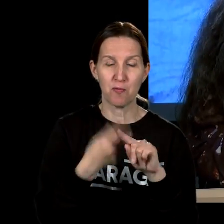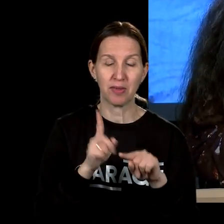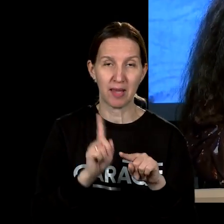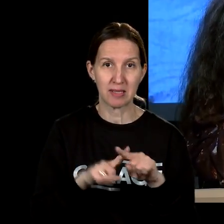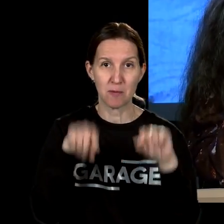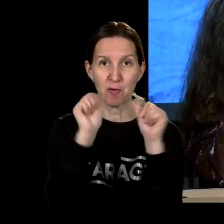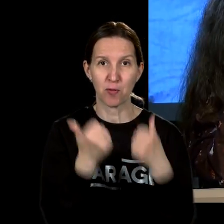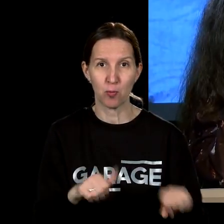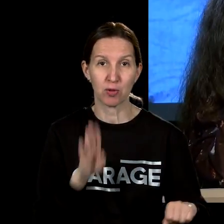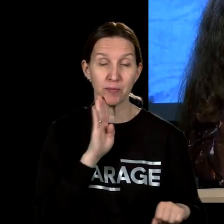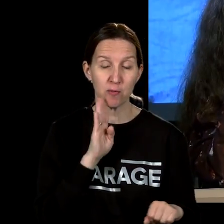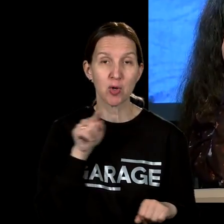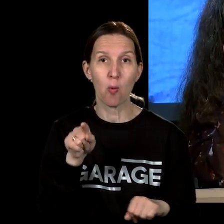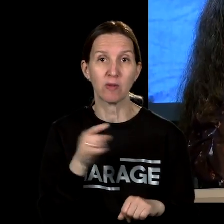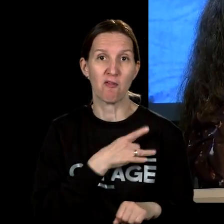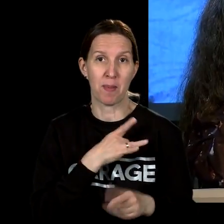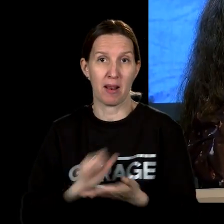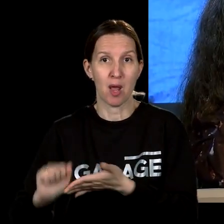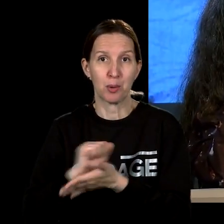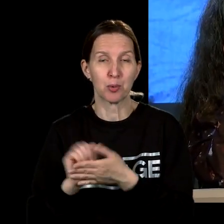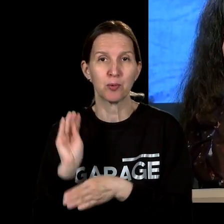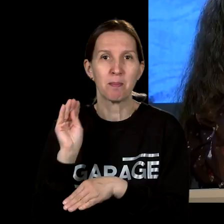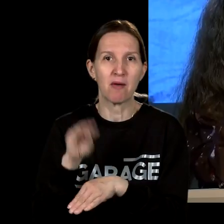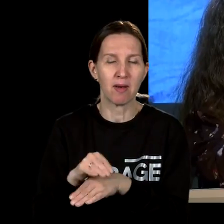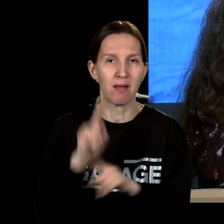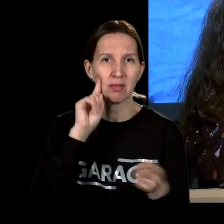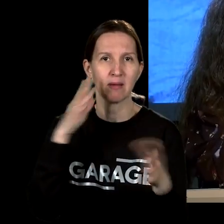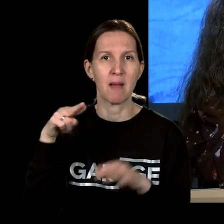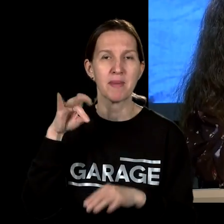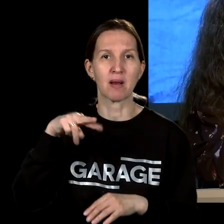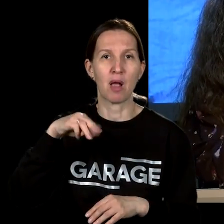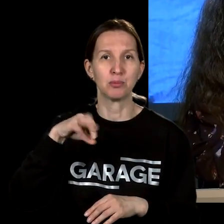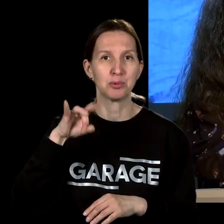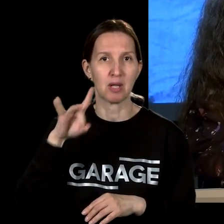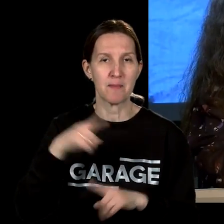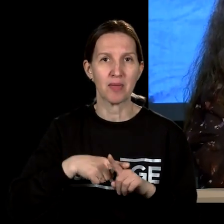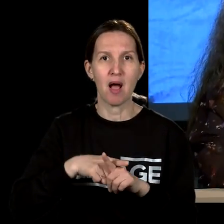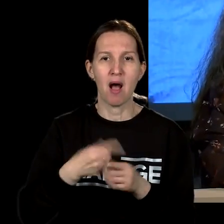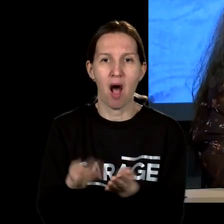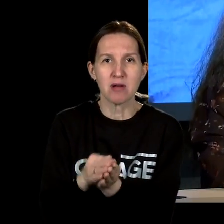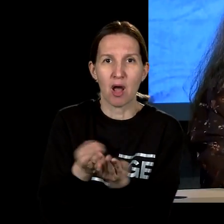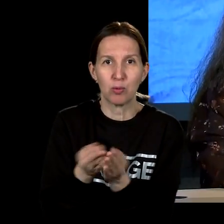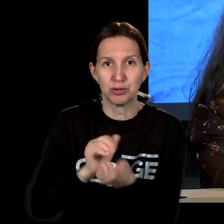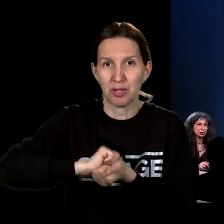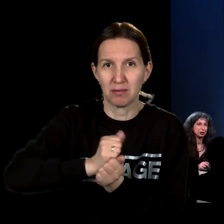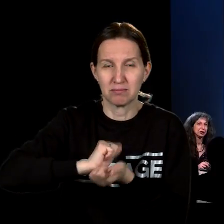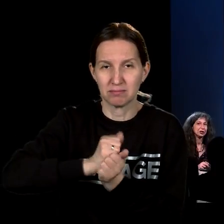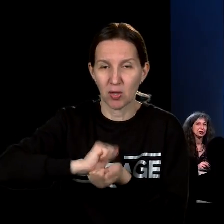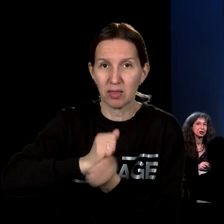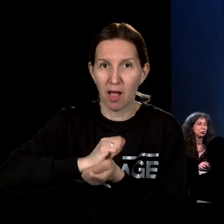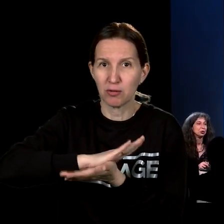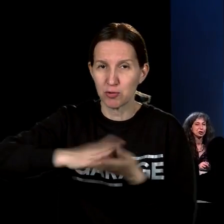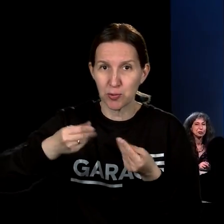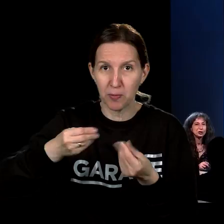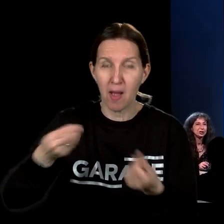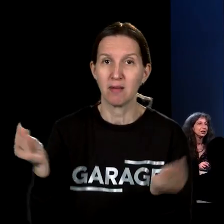эти фигуры, в которую он добавляет перламутр, толщенные устричные раковины, чтобы достичь вот этой вот такой сияющей,